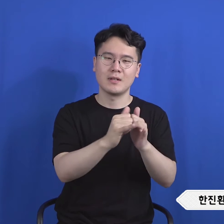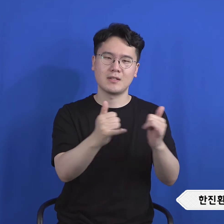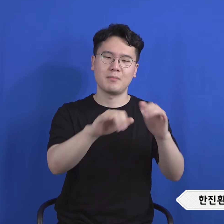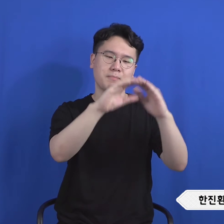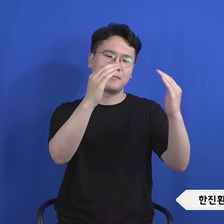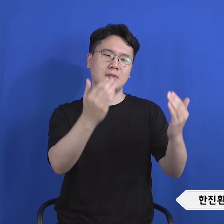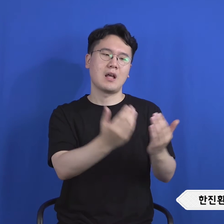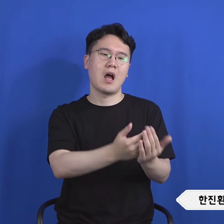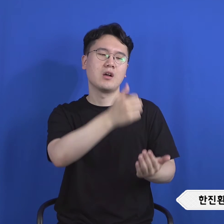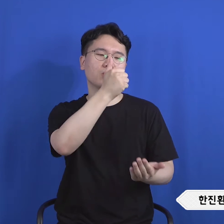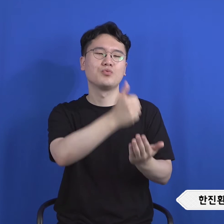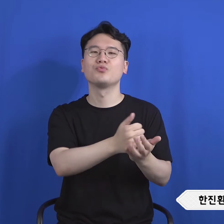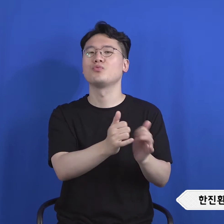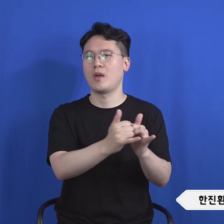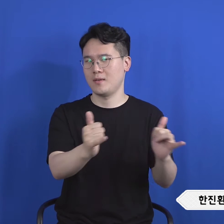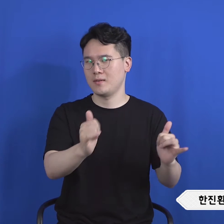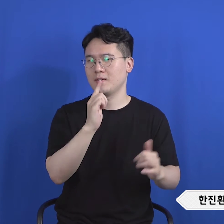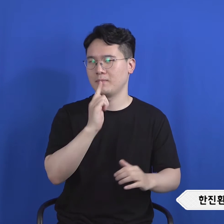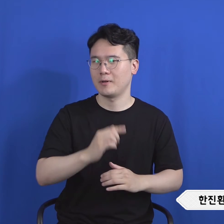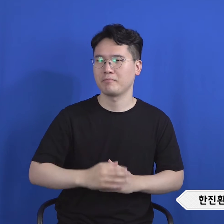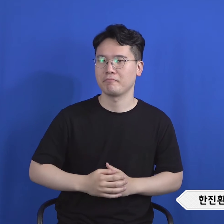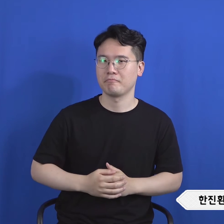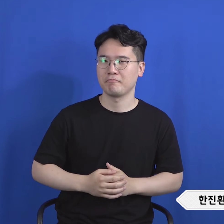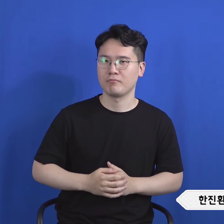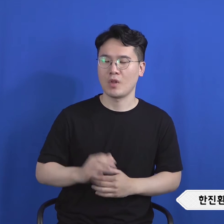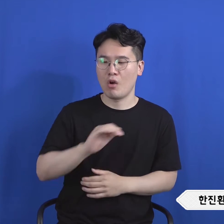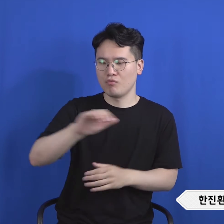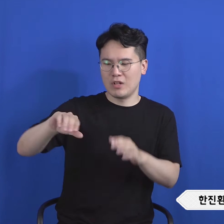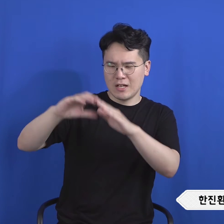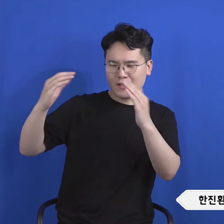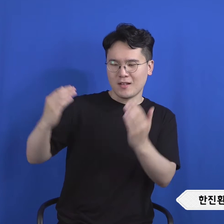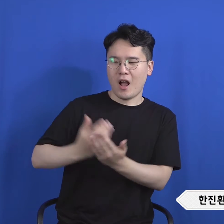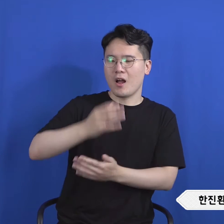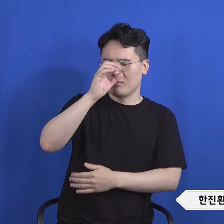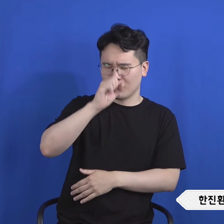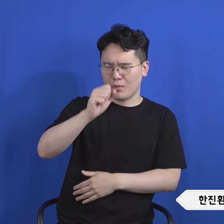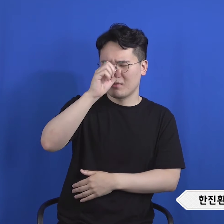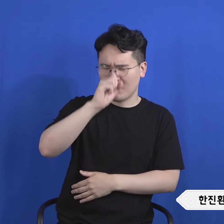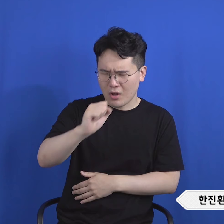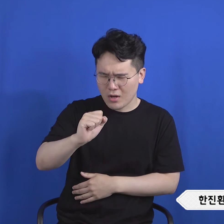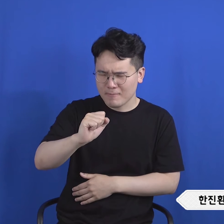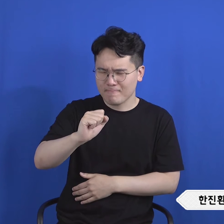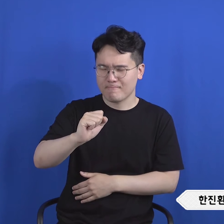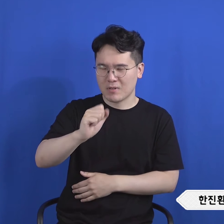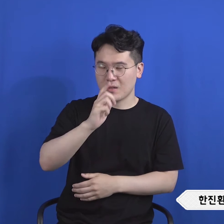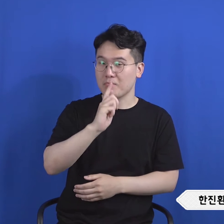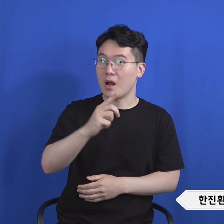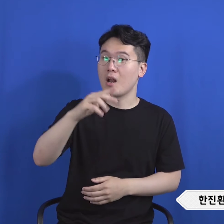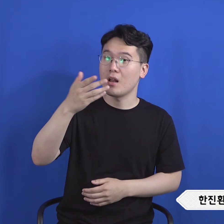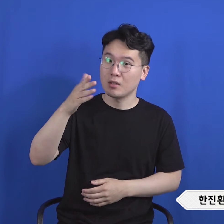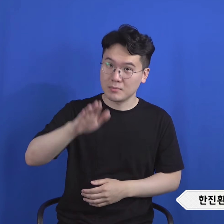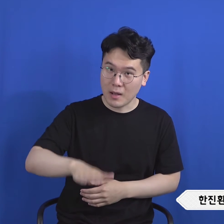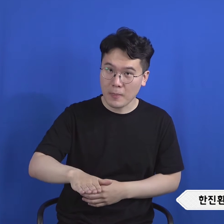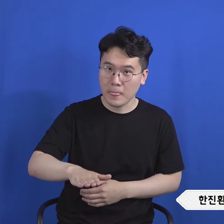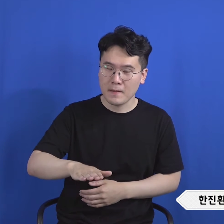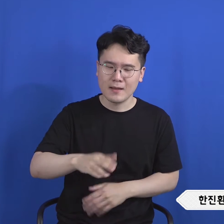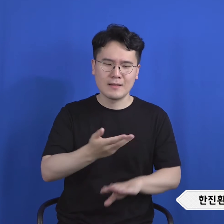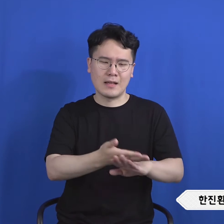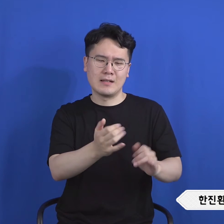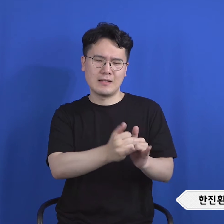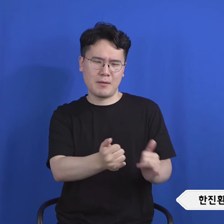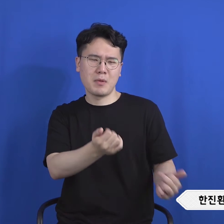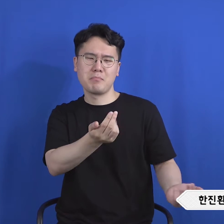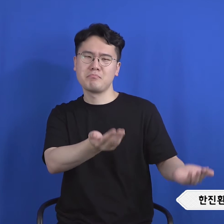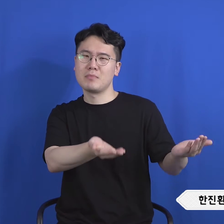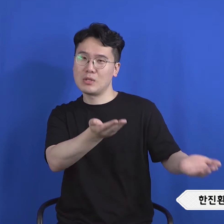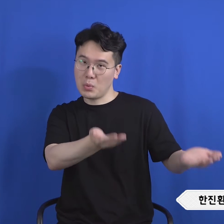사실이죠. 도덕주의자들이 우리는 선하다고 주장을 해도 그건 다른 사람들과 비교해 볼 때 조금 낫다는